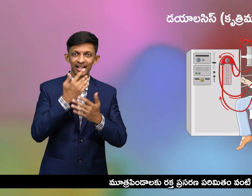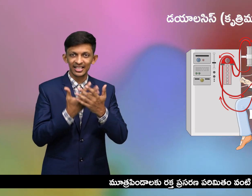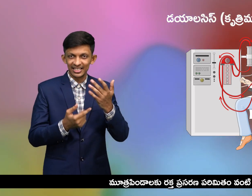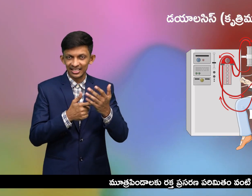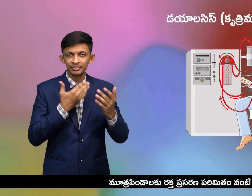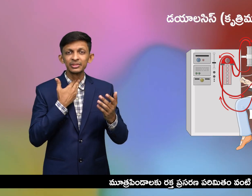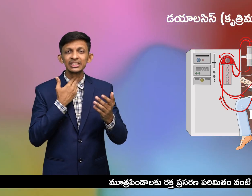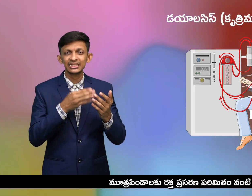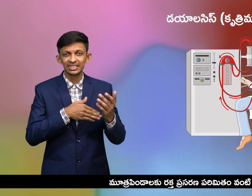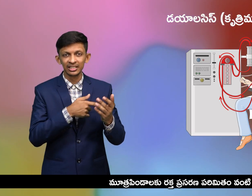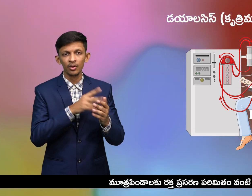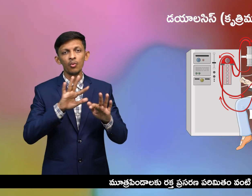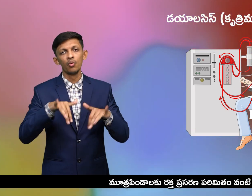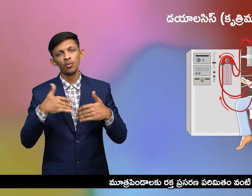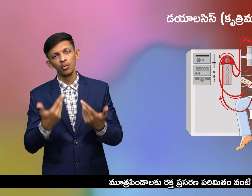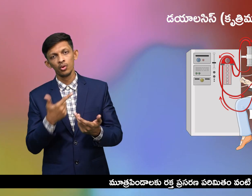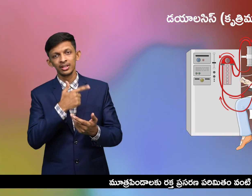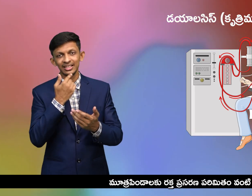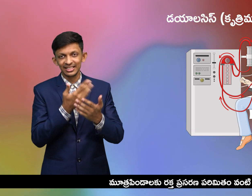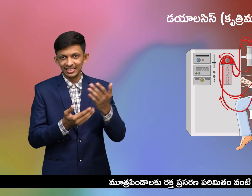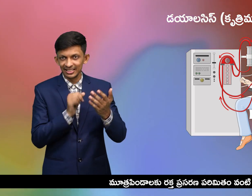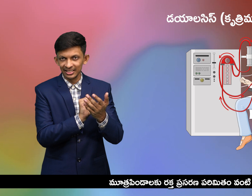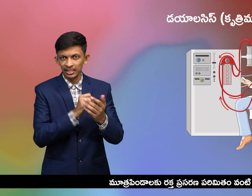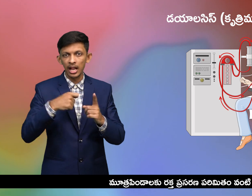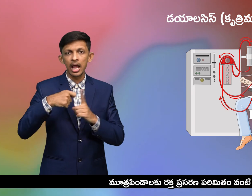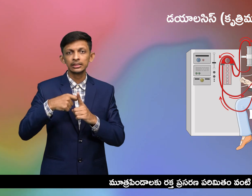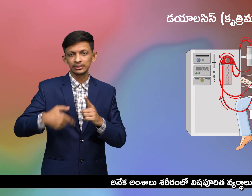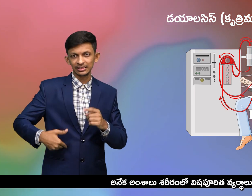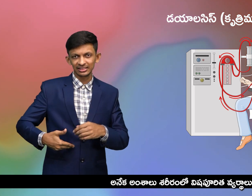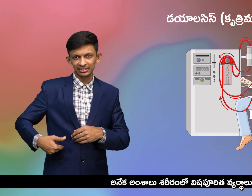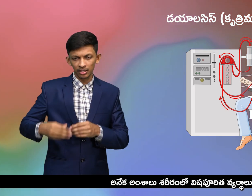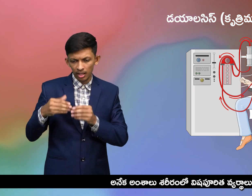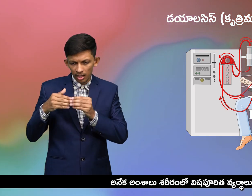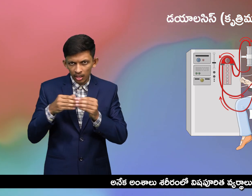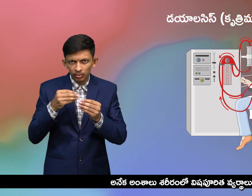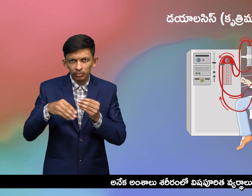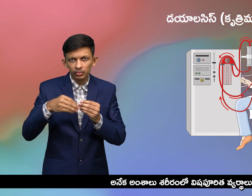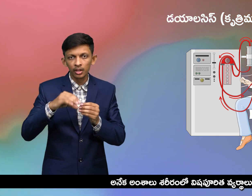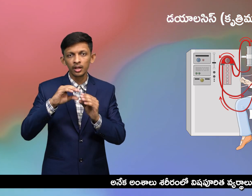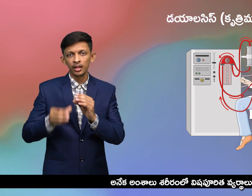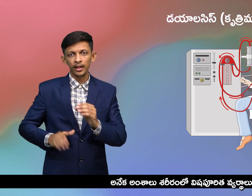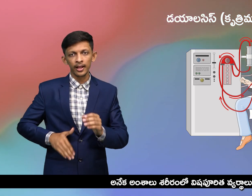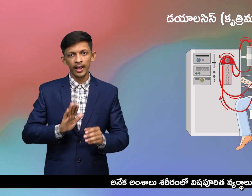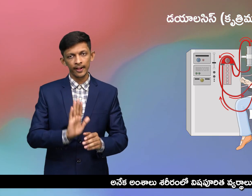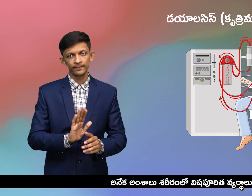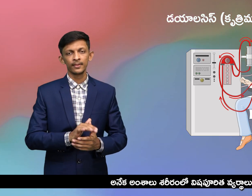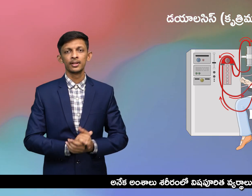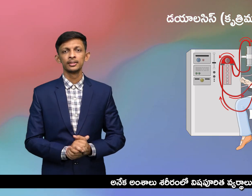మూత్రపిండాలకు రక్త ప్రసరణ పరిమితం వంటి అనేక అంశాలు శరీరంలో విషపూరిత